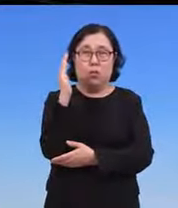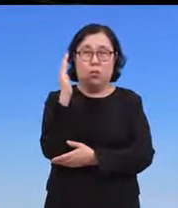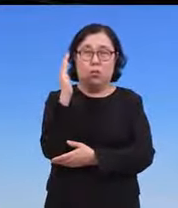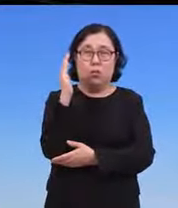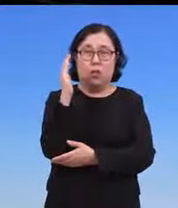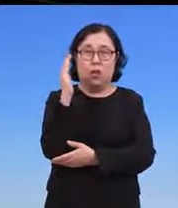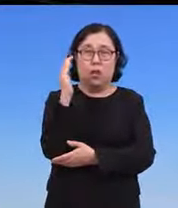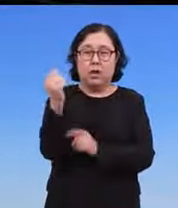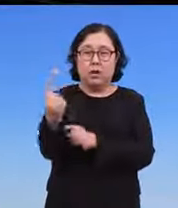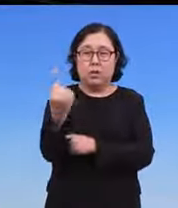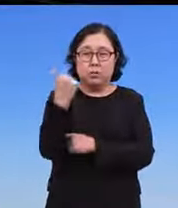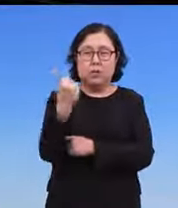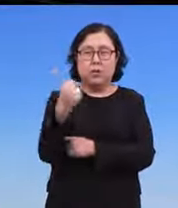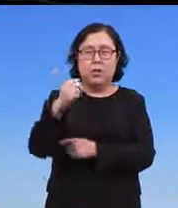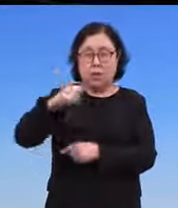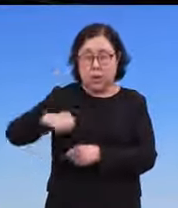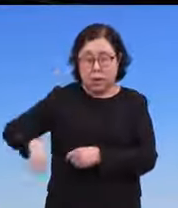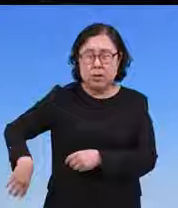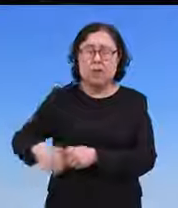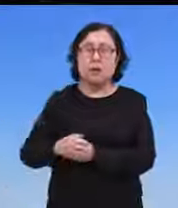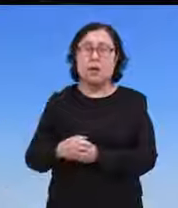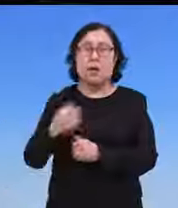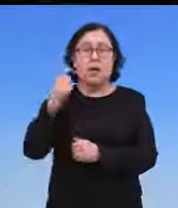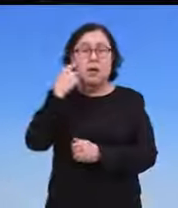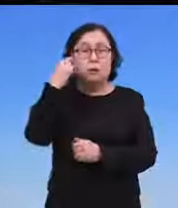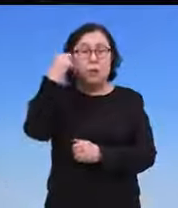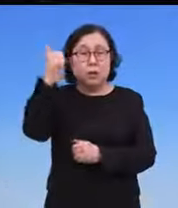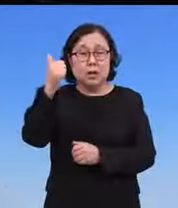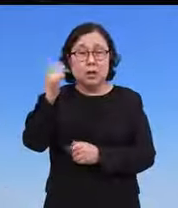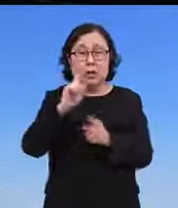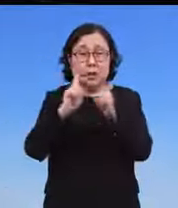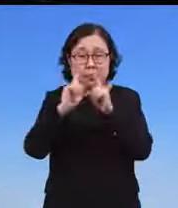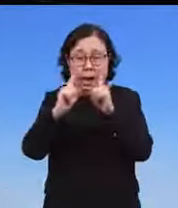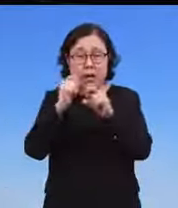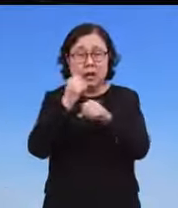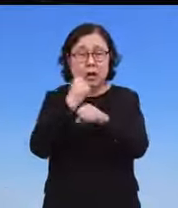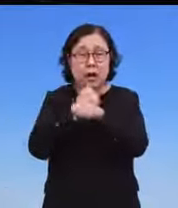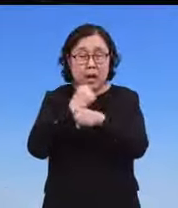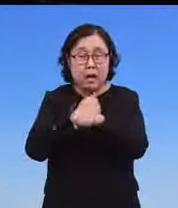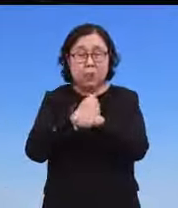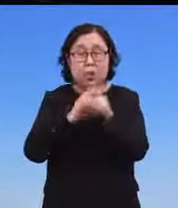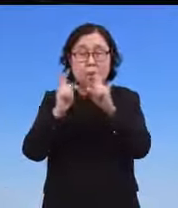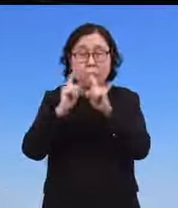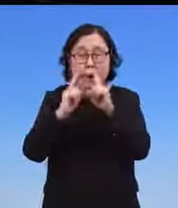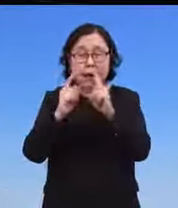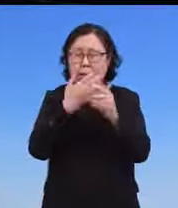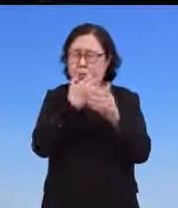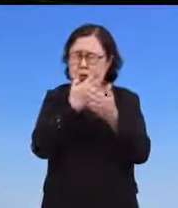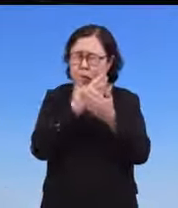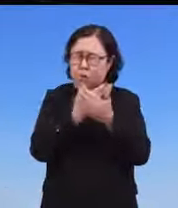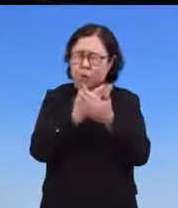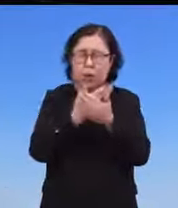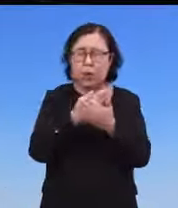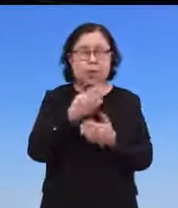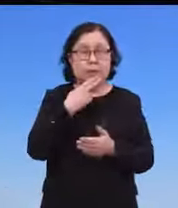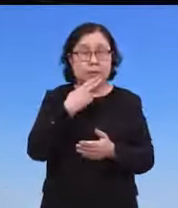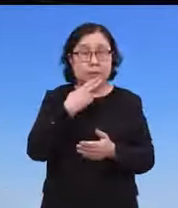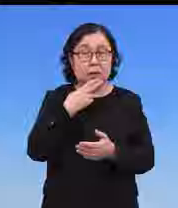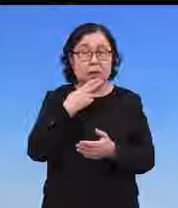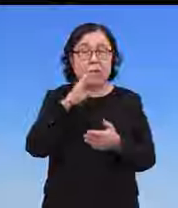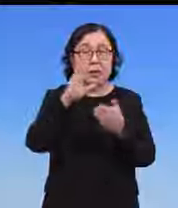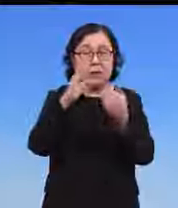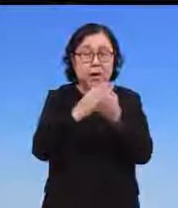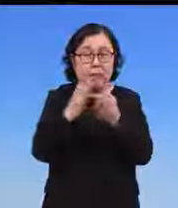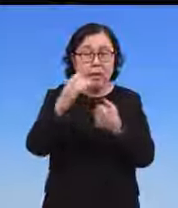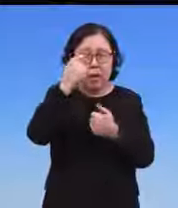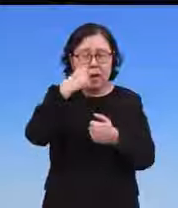강단의 메시지가 지금 힘을 잃었다 그러잖아요. 저 같은 목사들이 이제 무슨 말을 하든지 그 말에 무게감이 없는 시대라 그러잖아요.